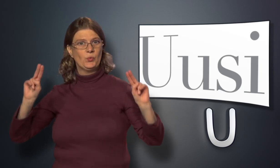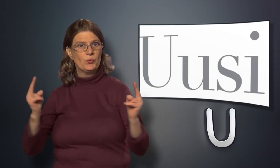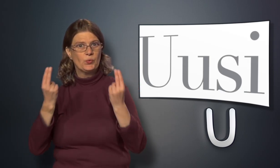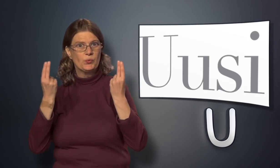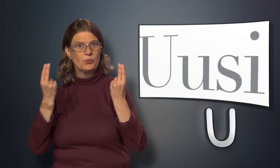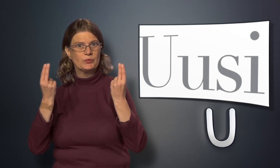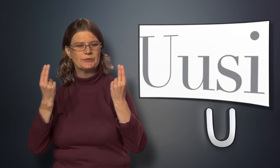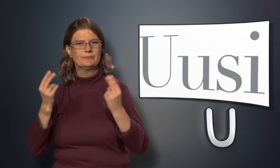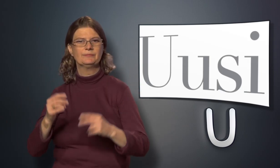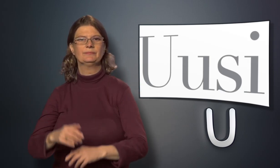Uusi.